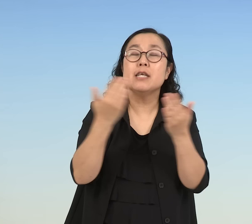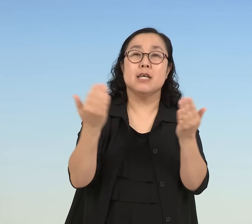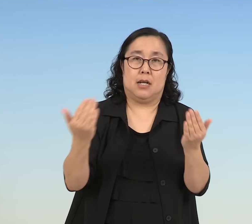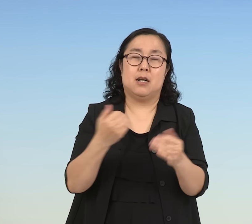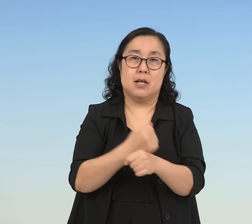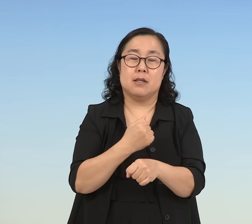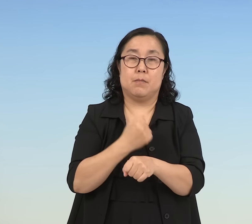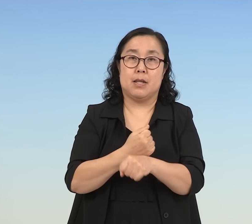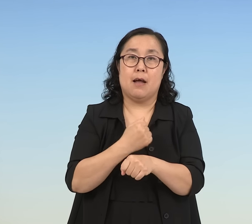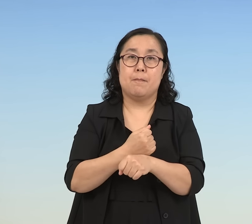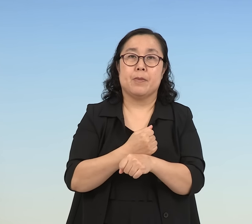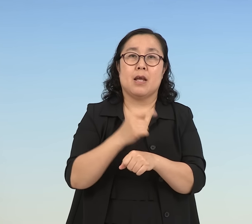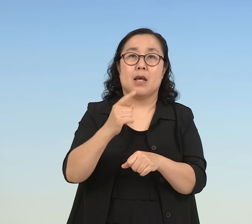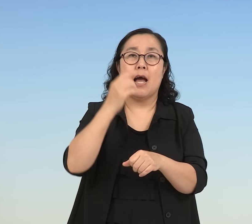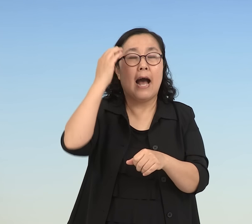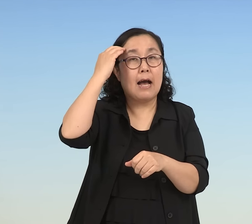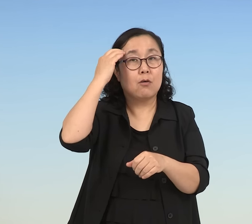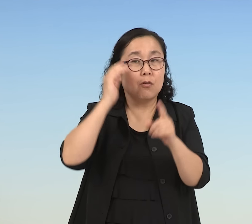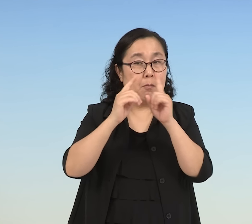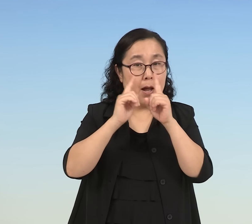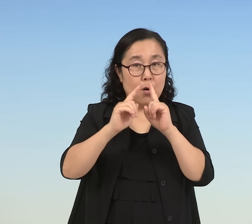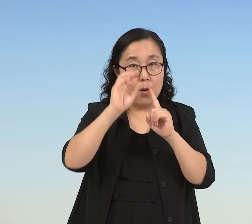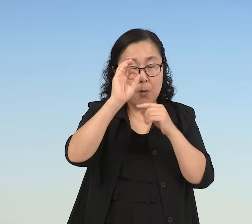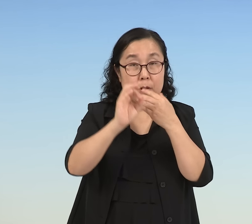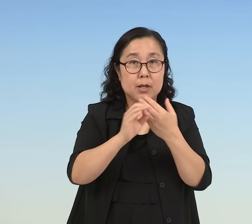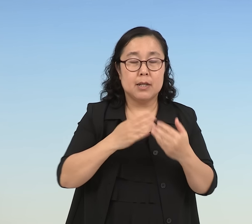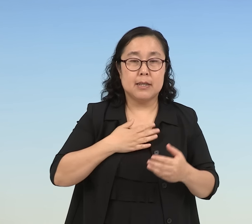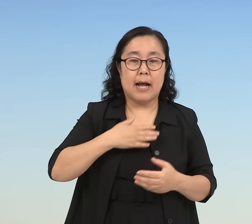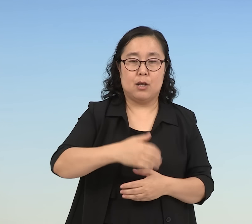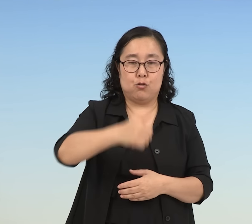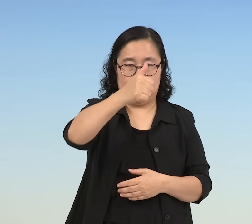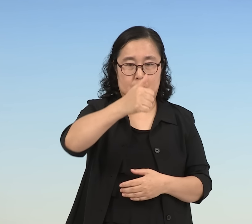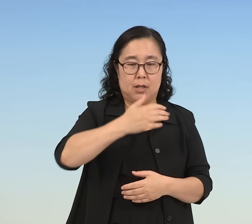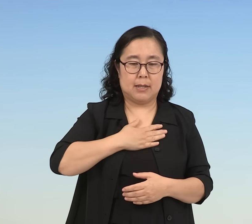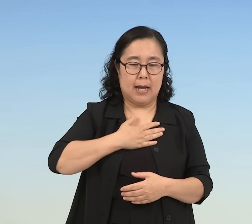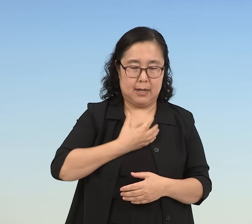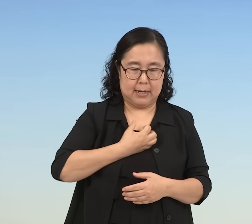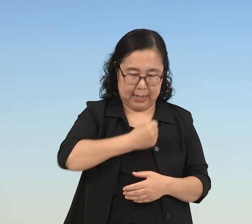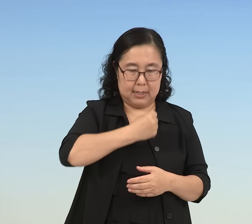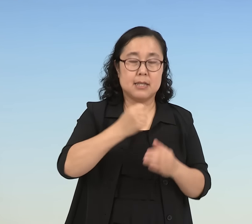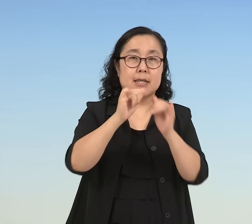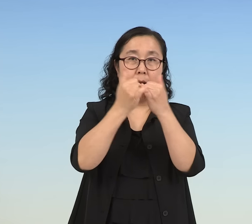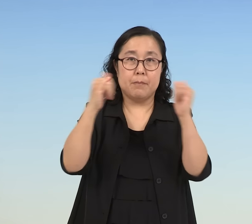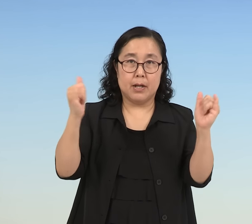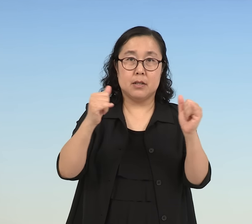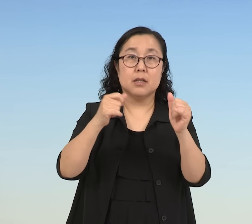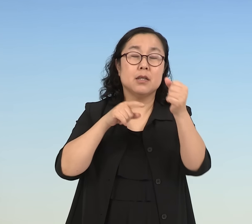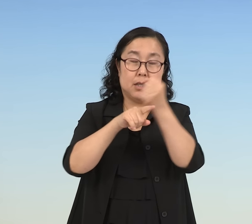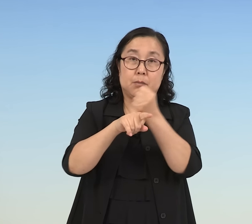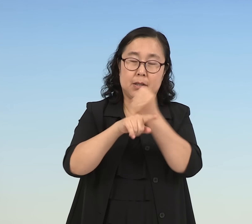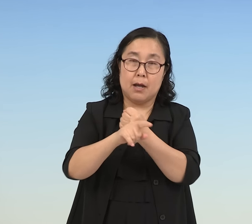이 아도나이라는 단어는 우리말로 하면 나의 주인, 나의 소유자, 이런 뜻입니다.